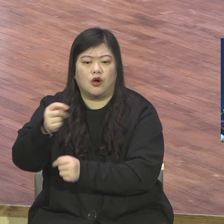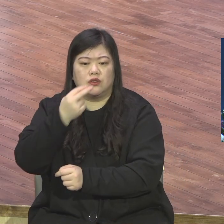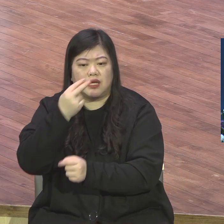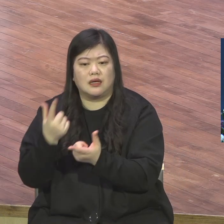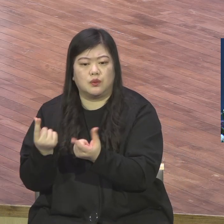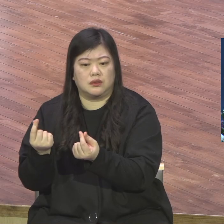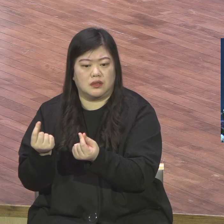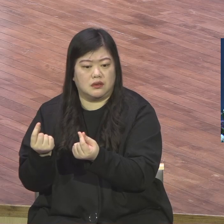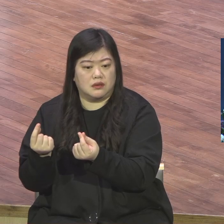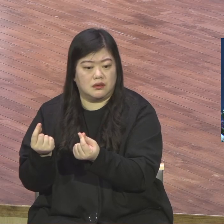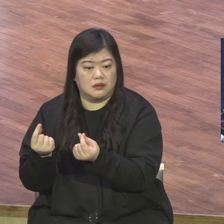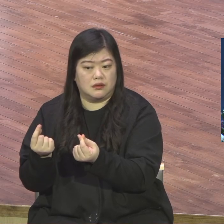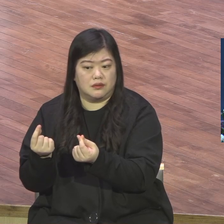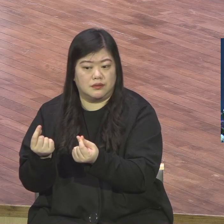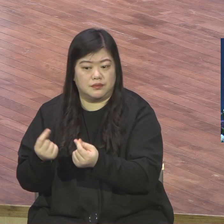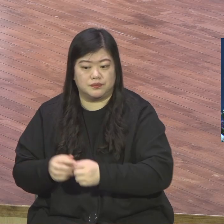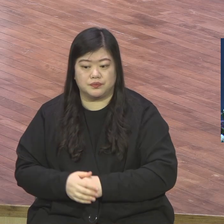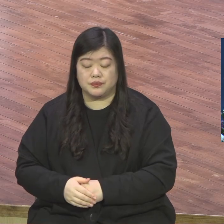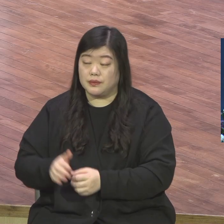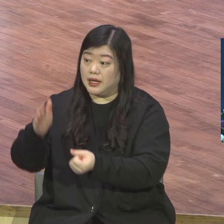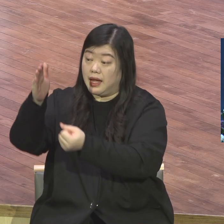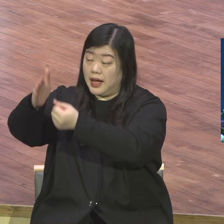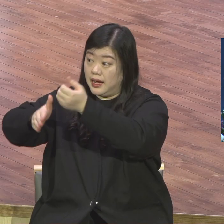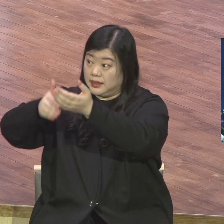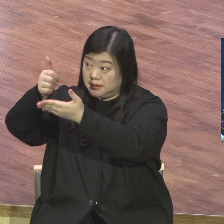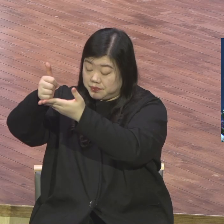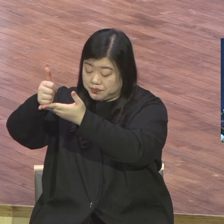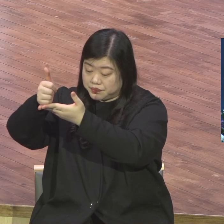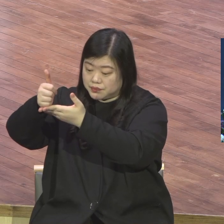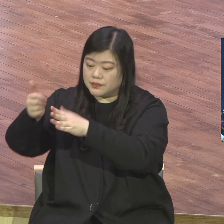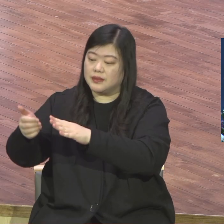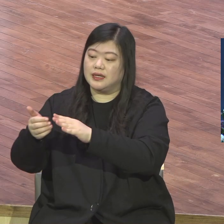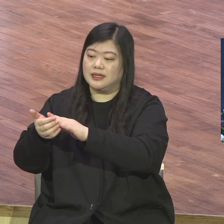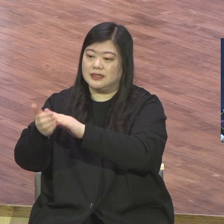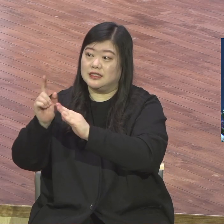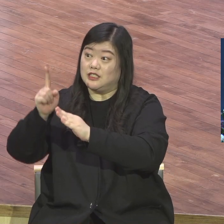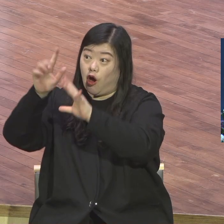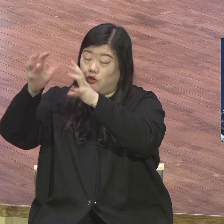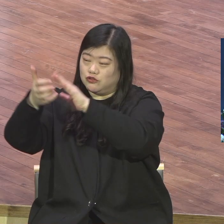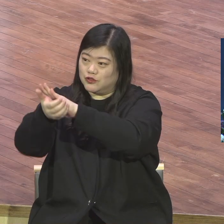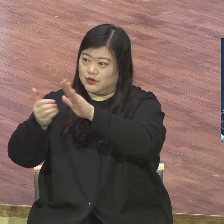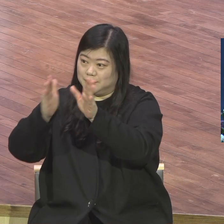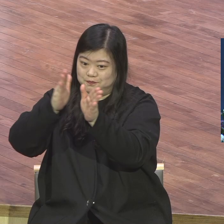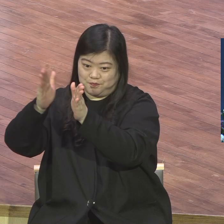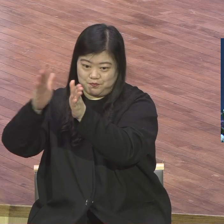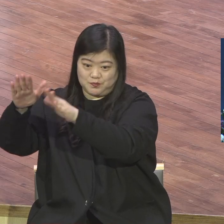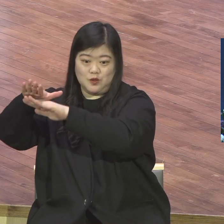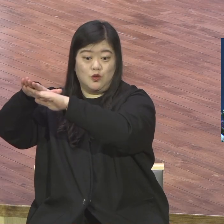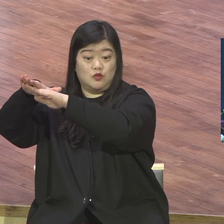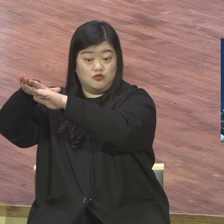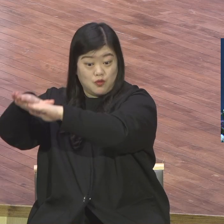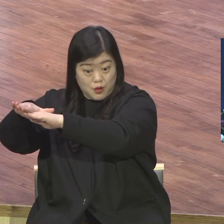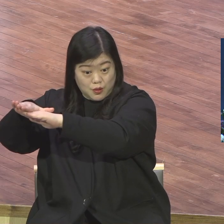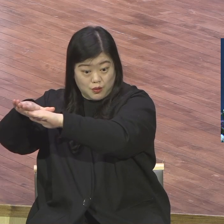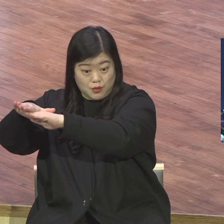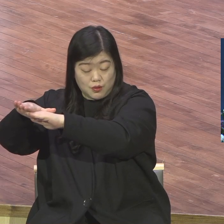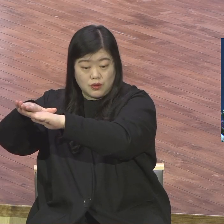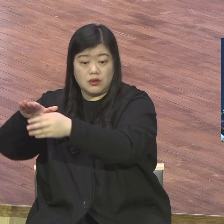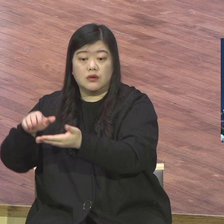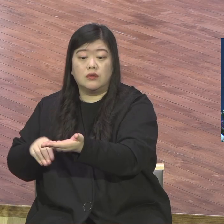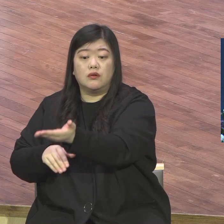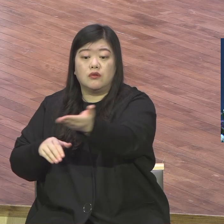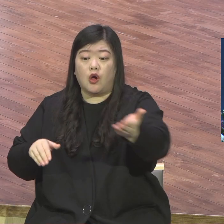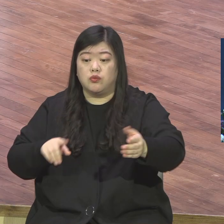하나님께서 예배놓으신 천국에서 평생 영원토록 그 하나님 앞에서